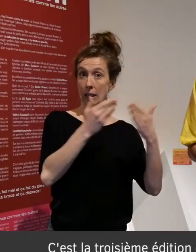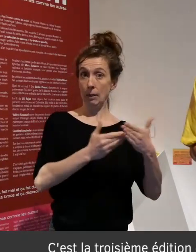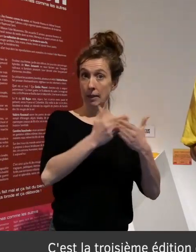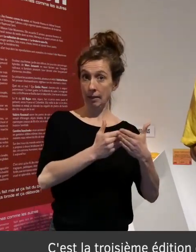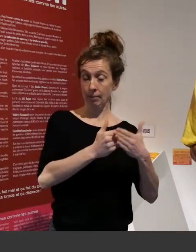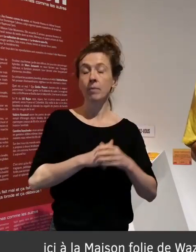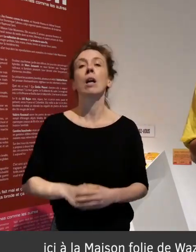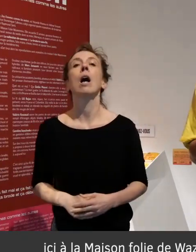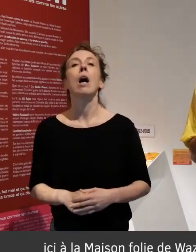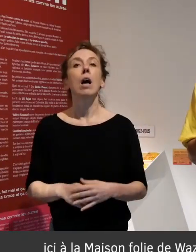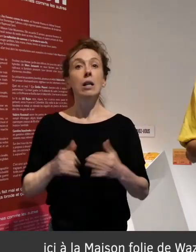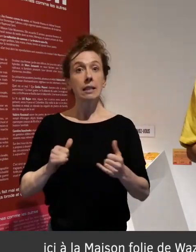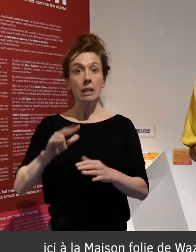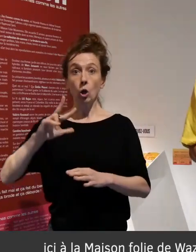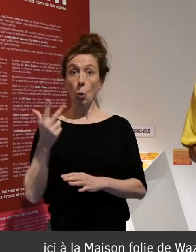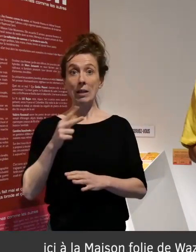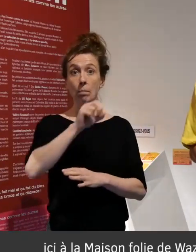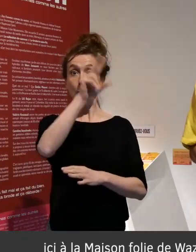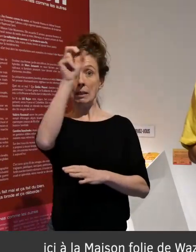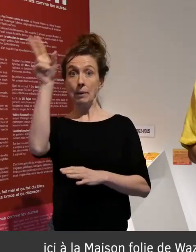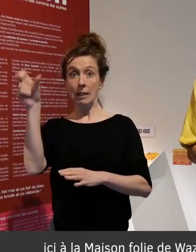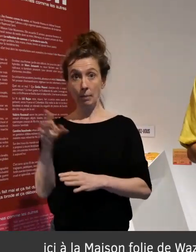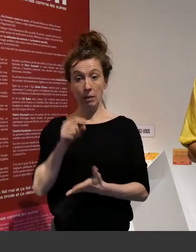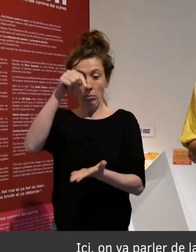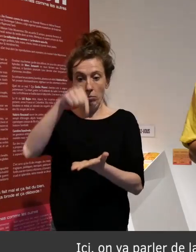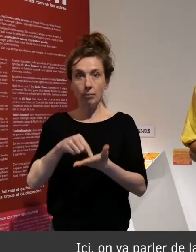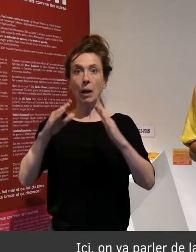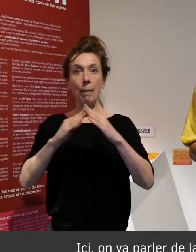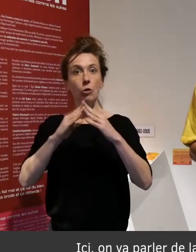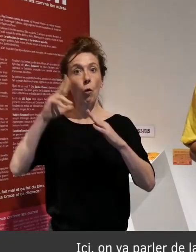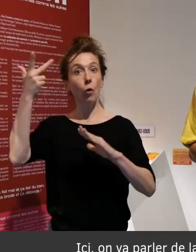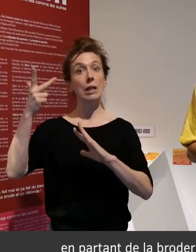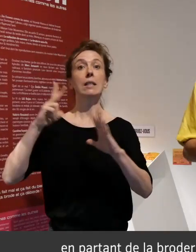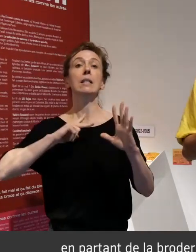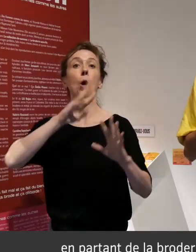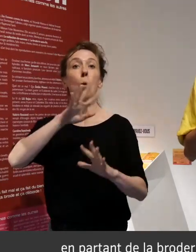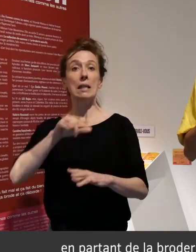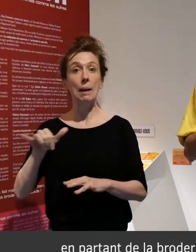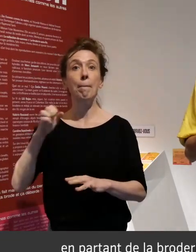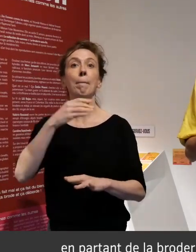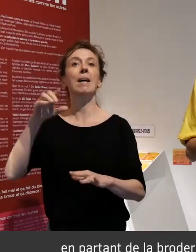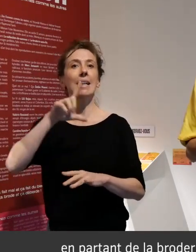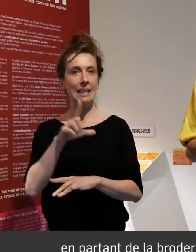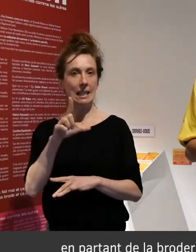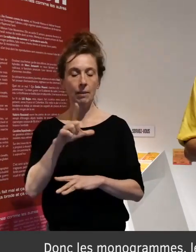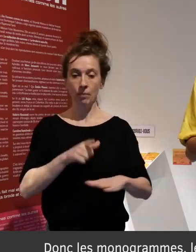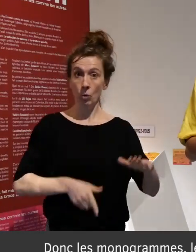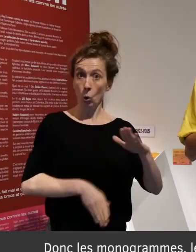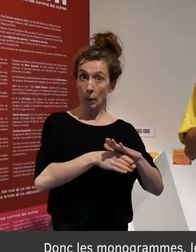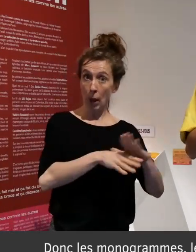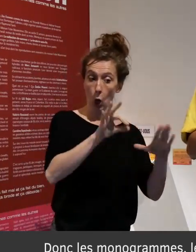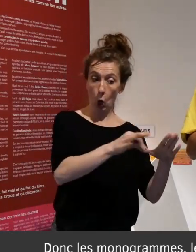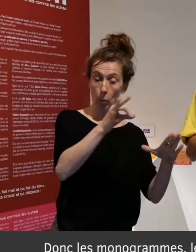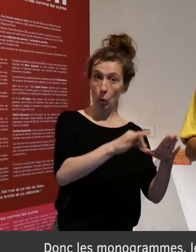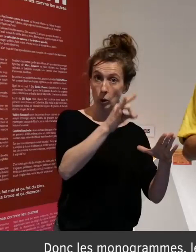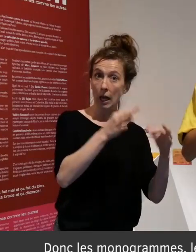édition de l'exposition, ici donc à la Maison Folie d'Oisem à Lille. Donc ici on va parler de la broderie, en partant de la broderie classique, donc